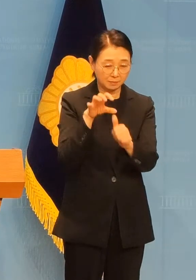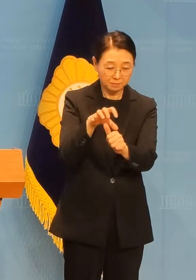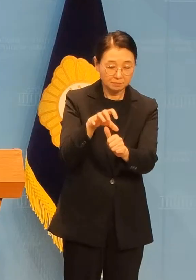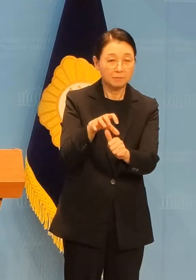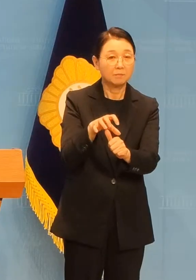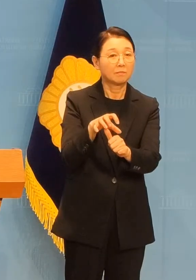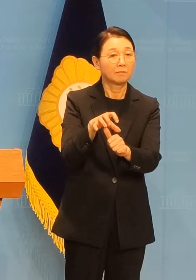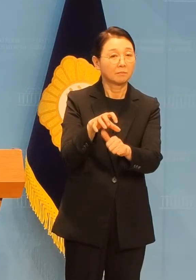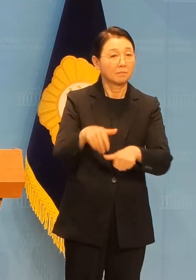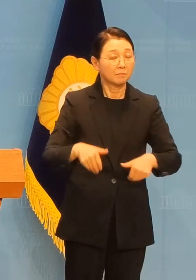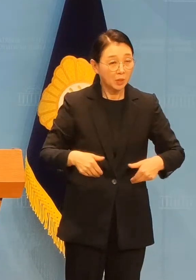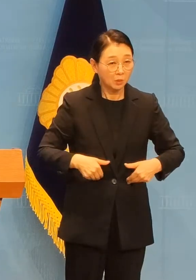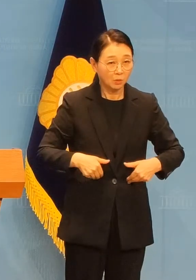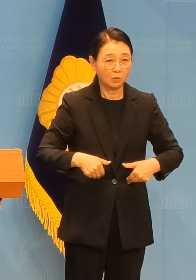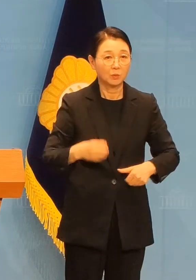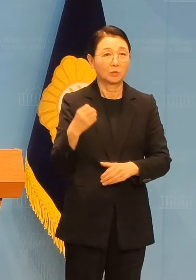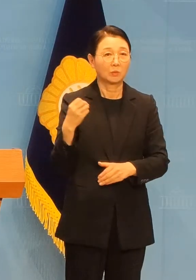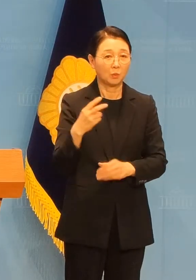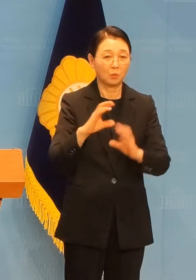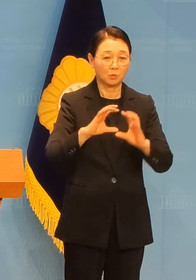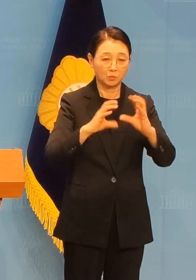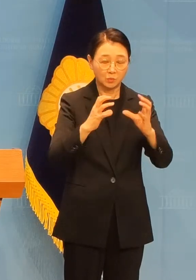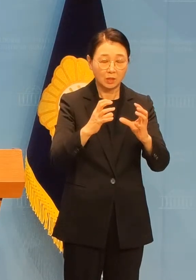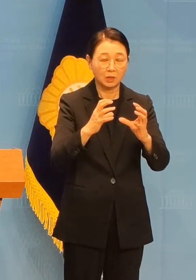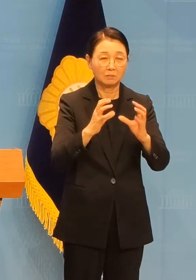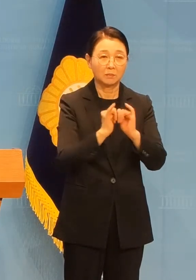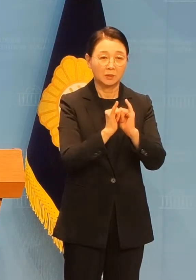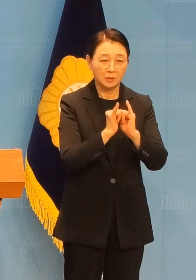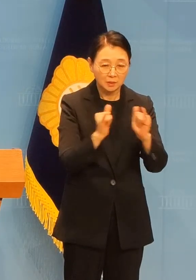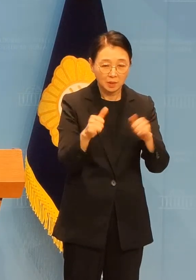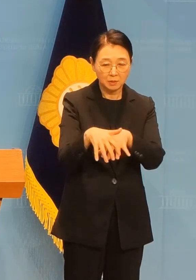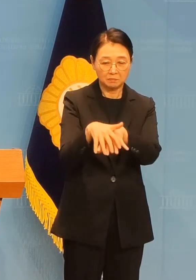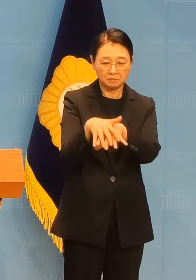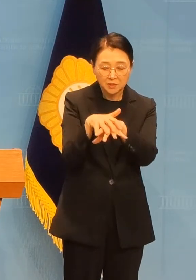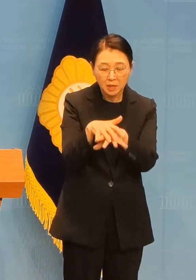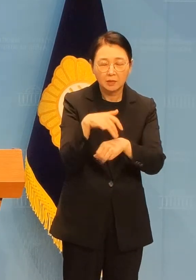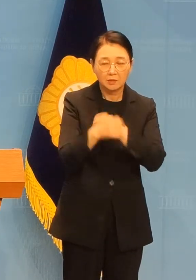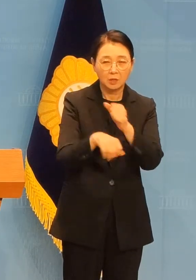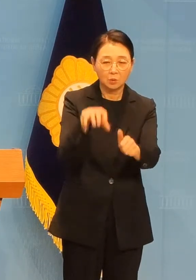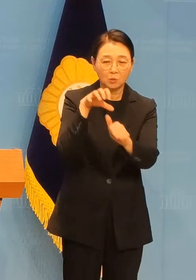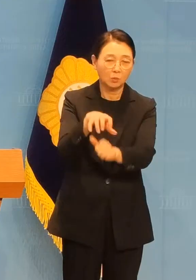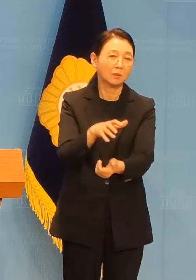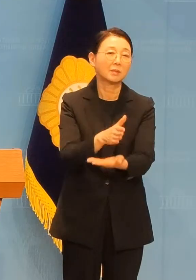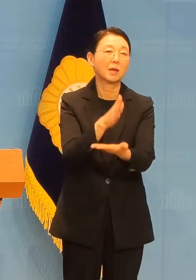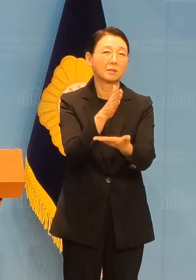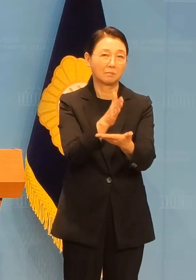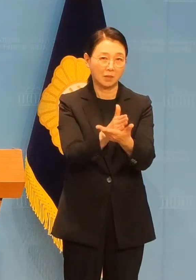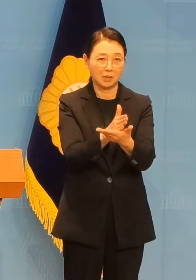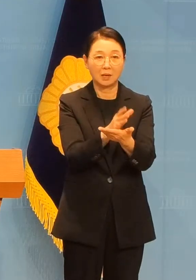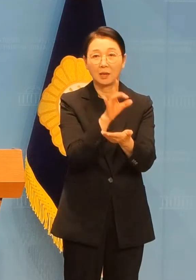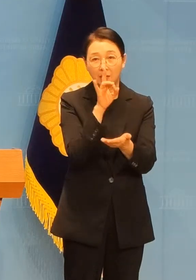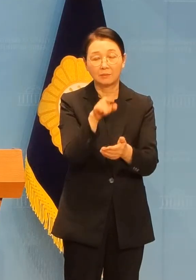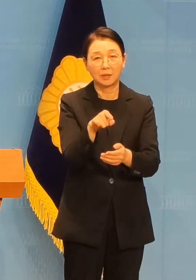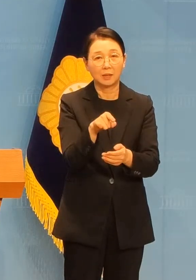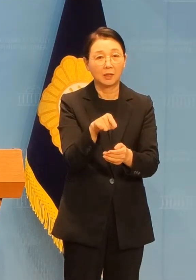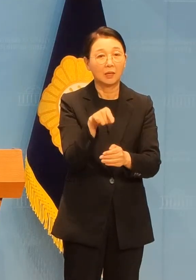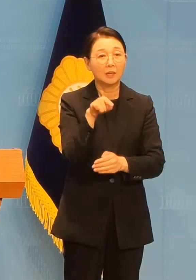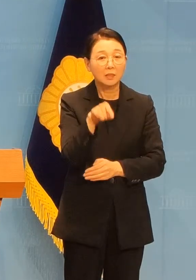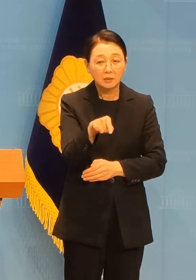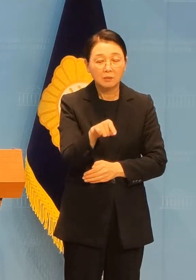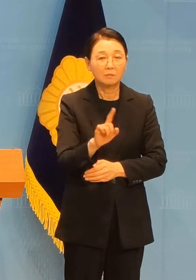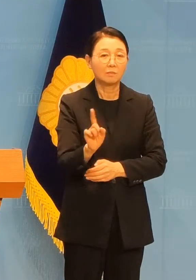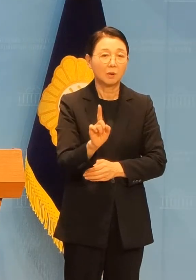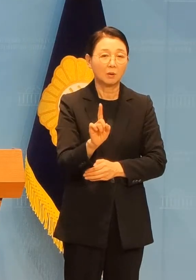합니다. 그러나 동시에 국가가 시민의 결사와 조직을 자의적으로 통제해서도 안 됩니다. 바로 이